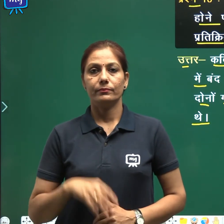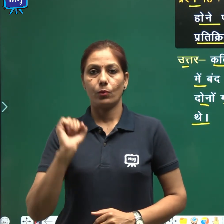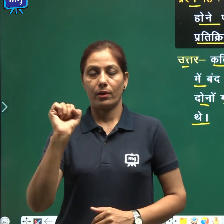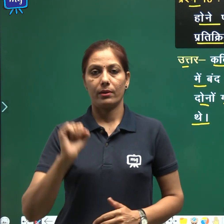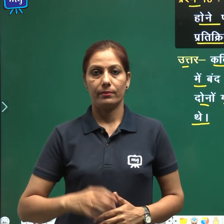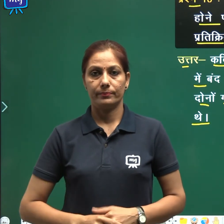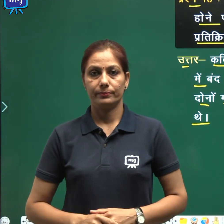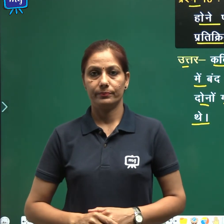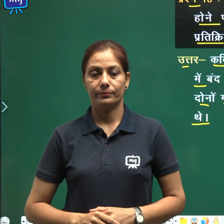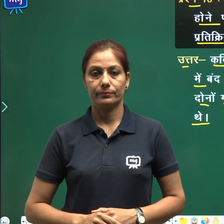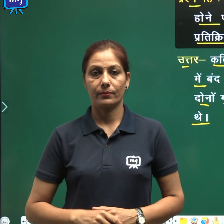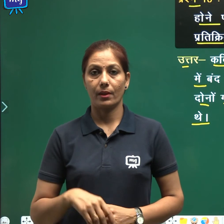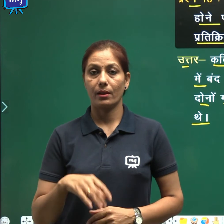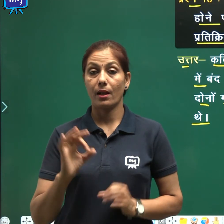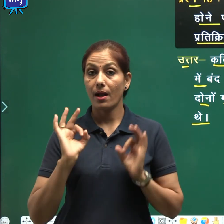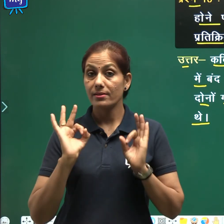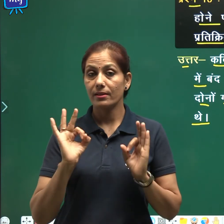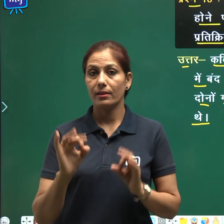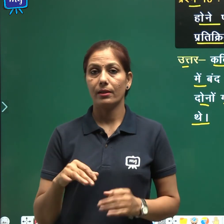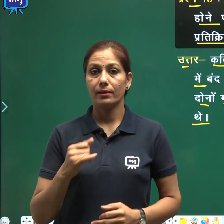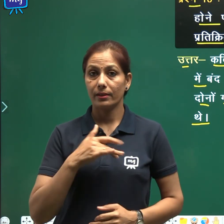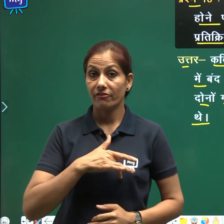उन्हें अच्छा लग रहा था कि